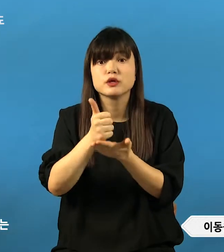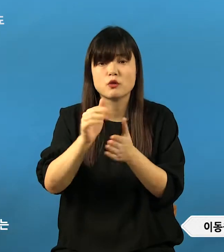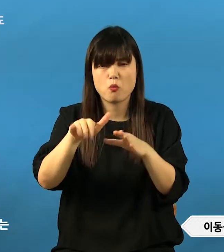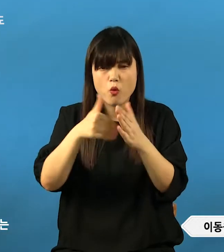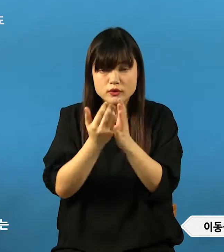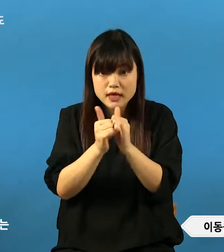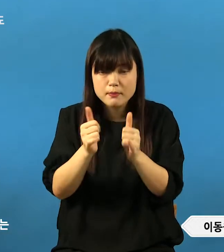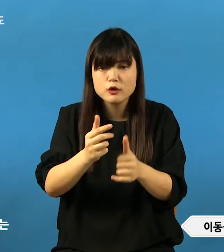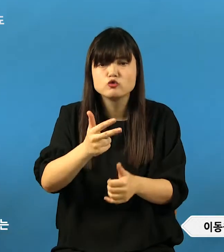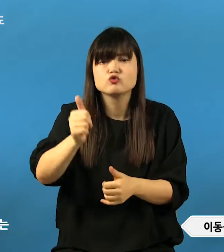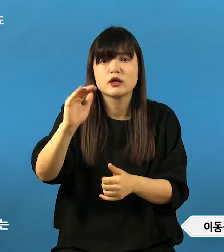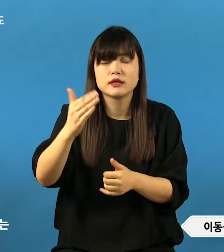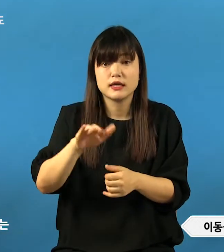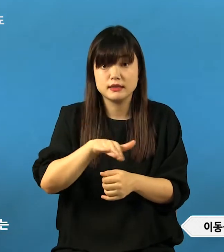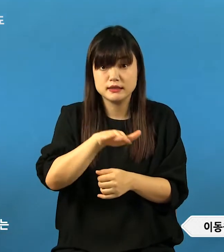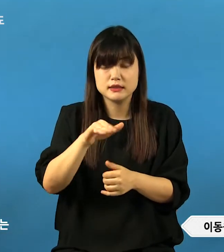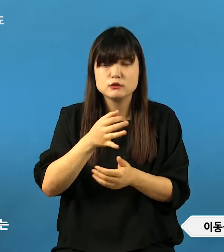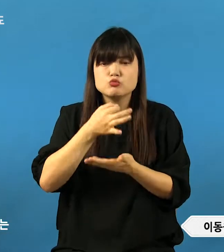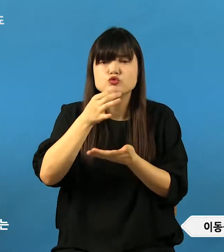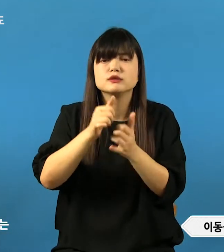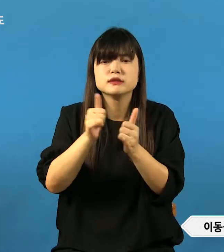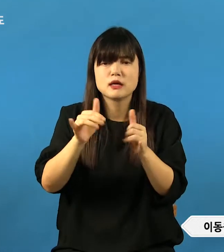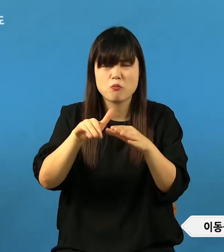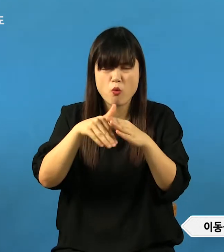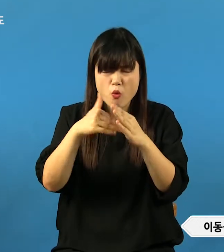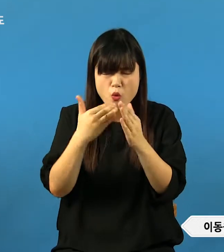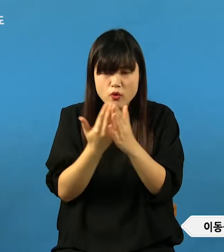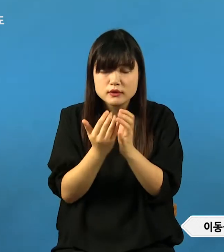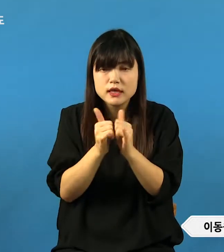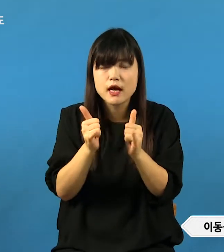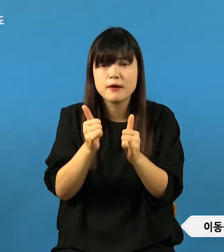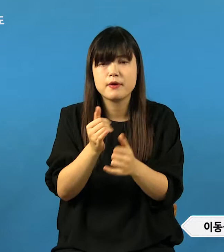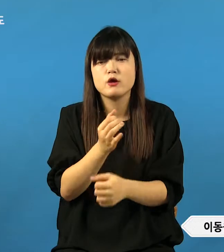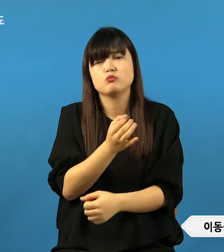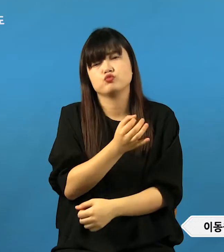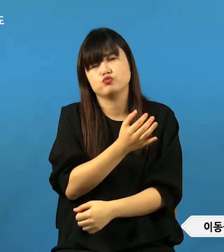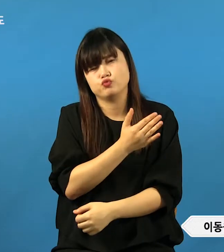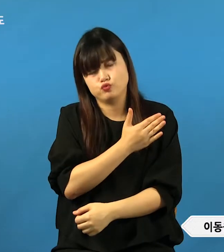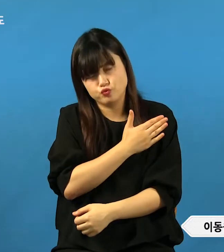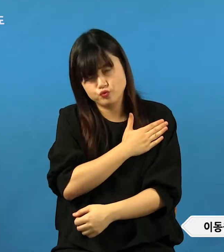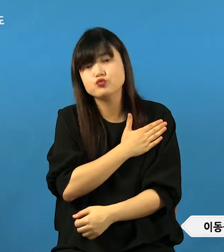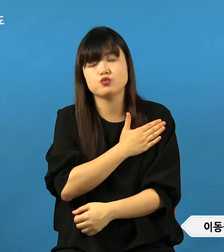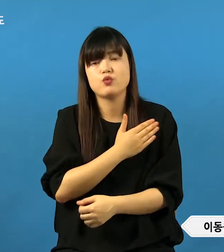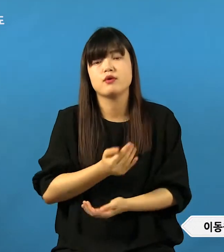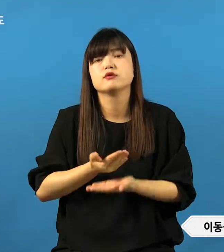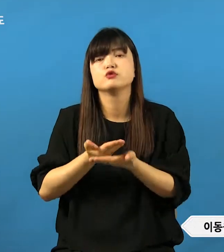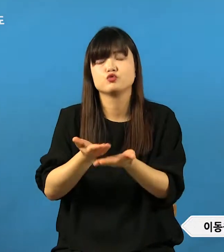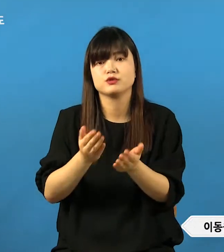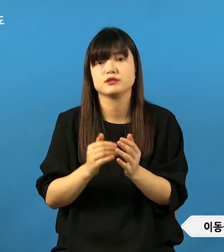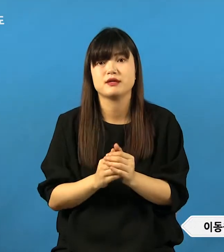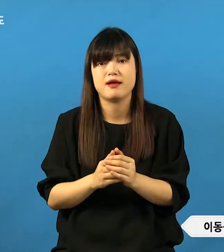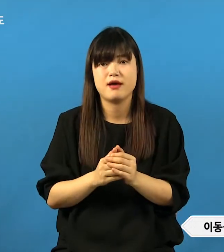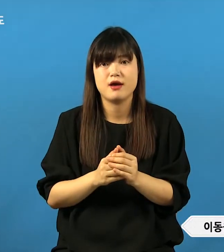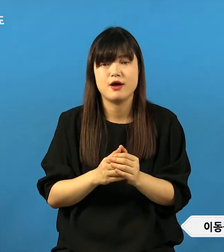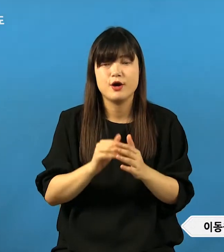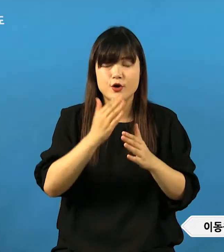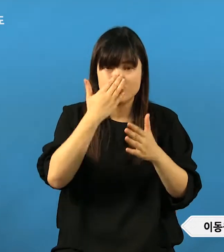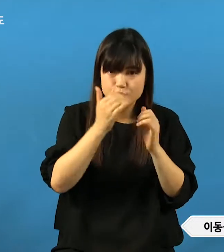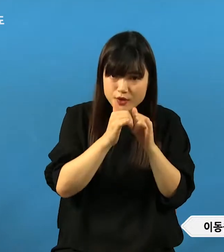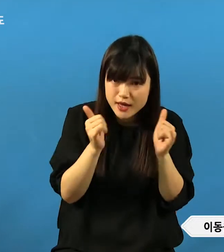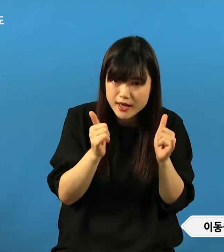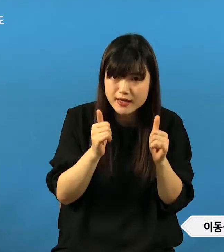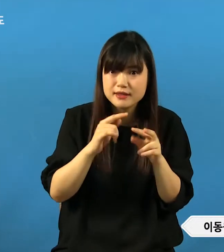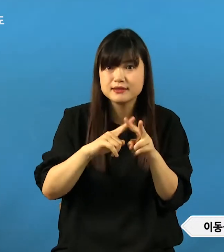모든 사람의 주가 되사 그를 부르는 모든 사람에게 부여하시도다. 여기 유태인이나